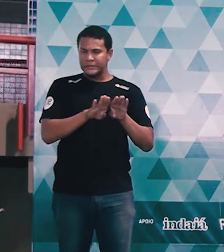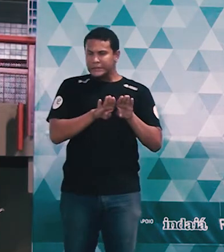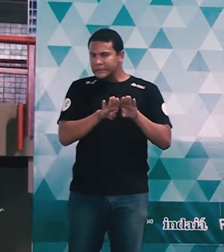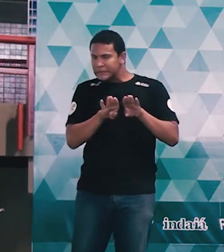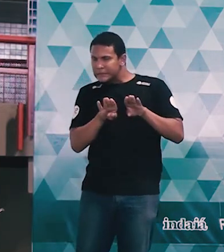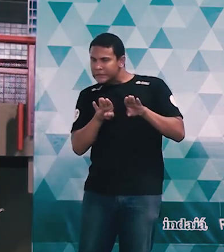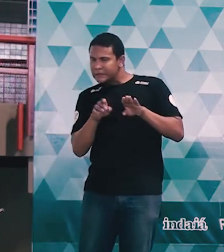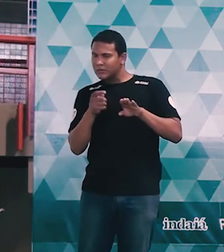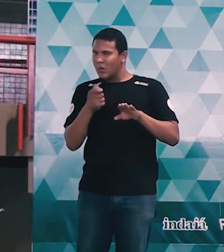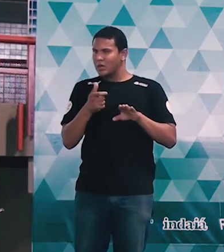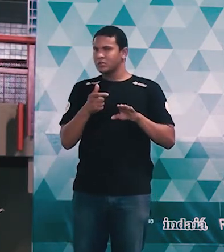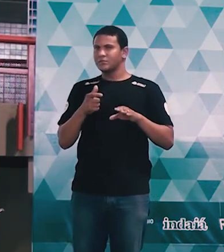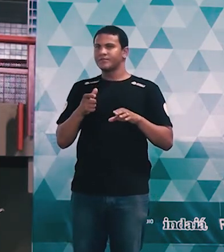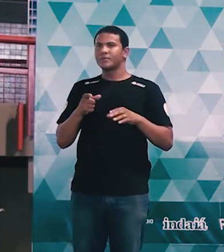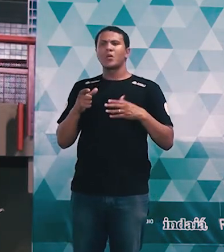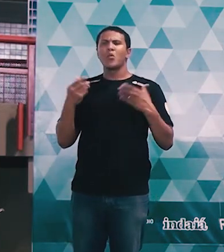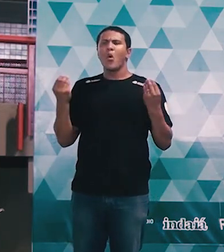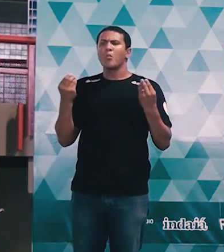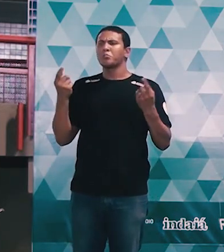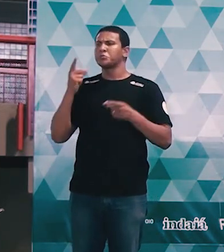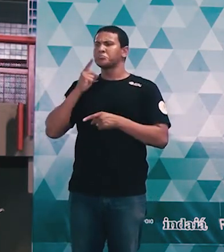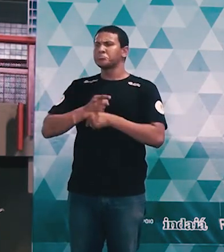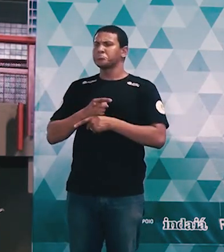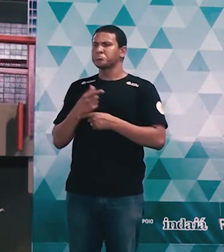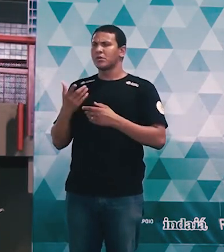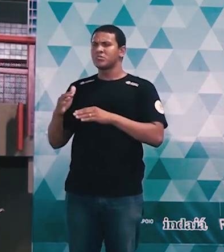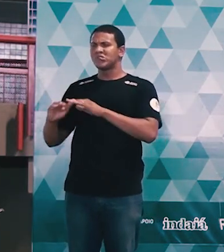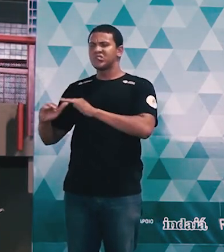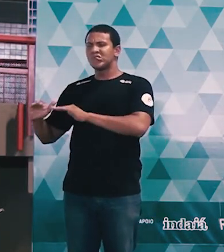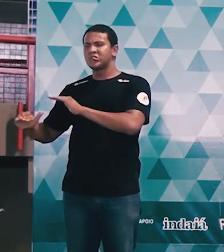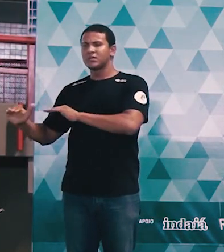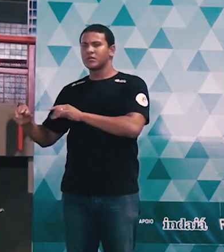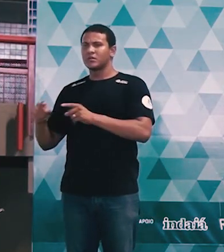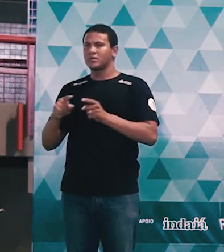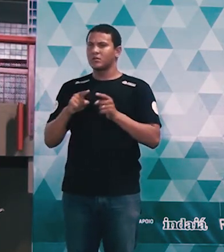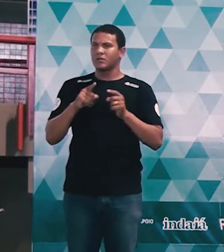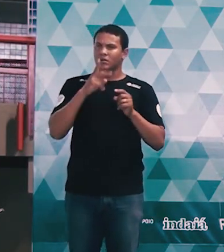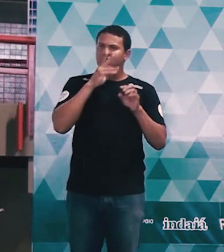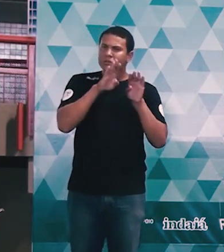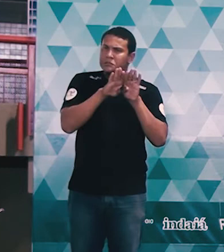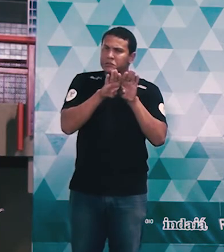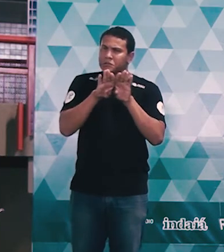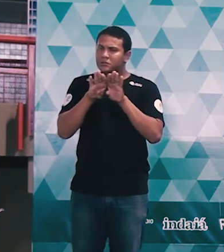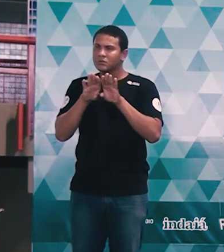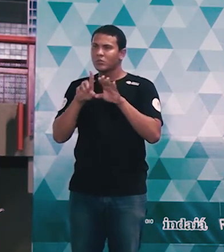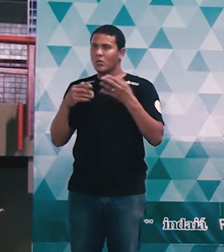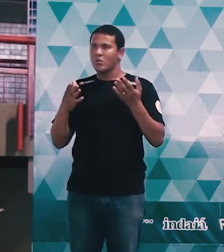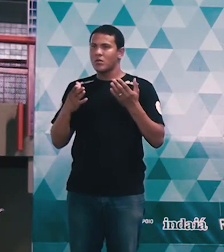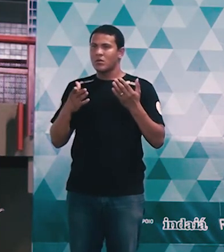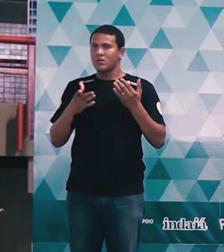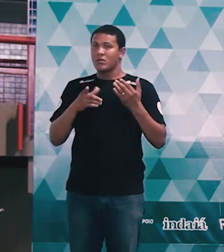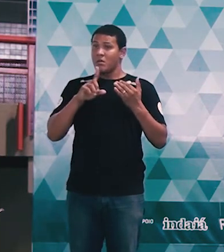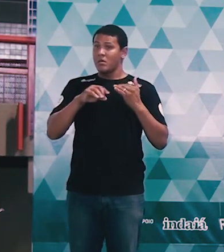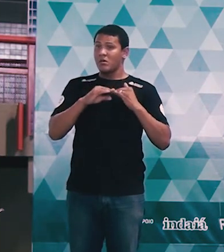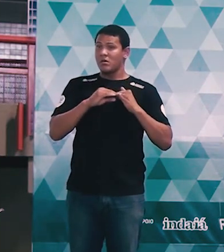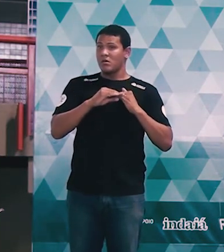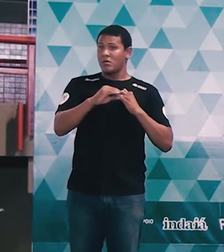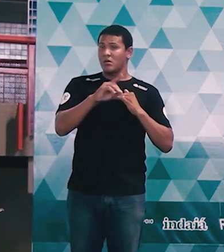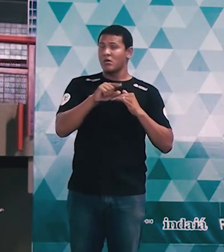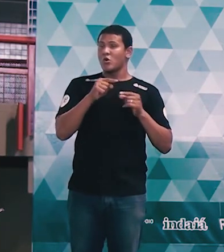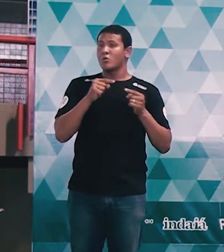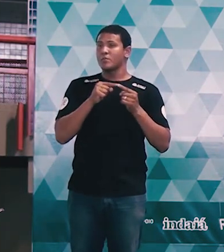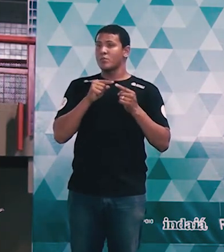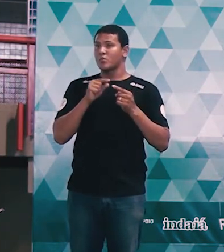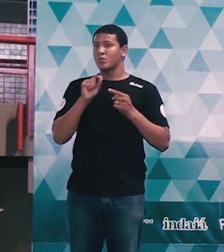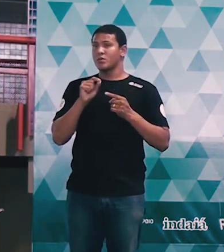mais regular e quem é o menos regular? O que foi que eu acabei de dizer para vocês? Que a regularidade tem a ver com quem?